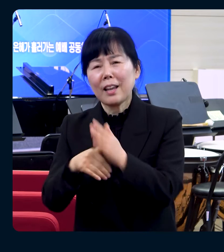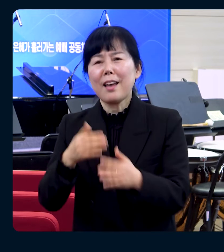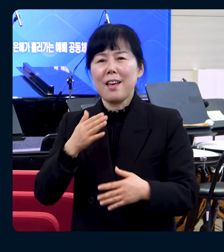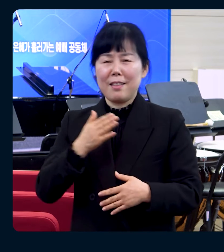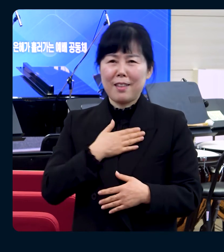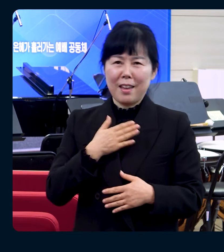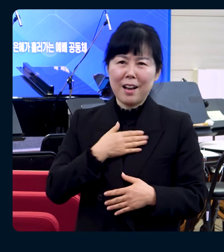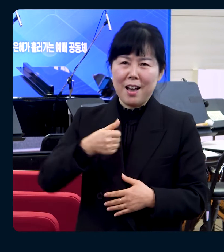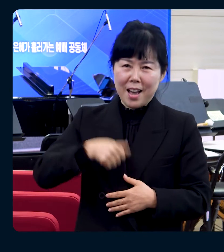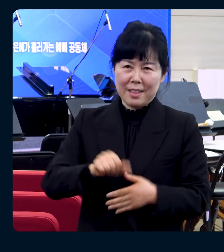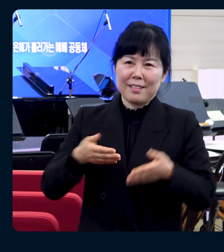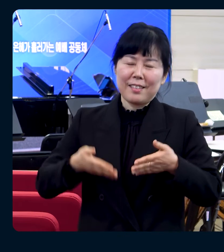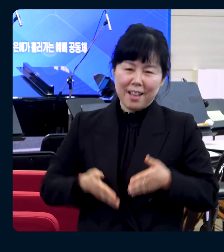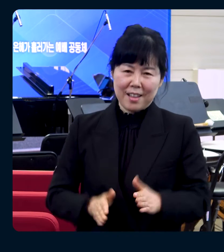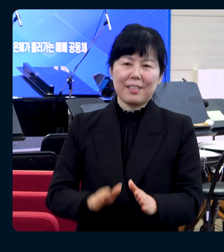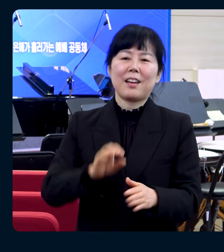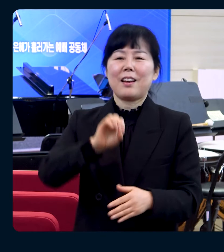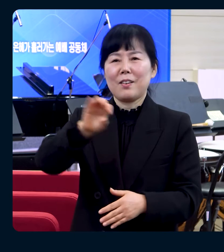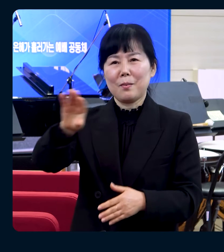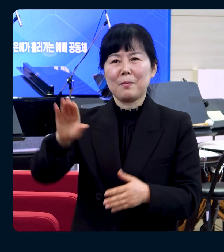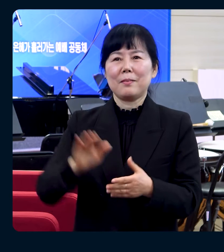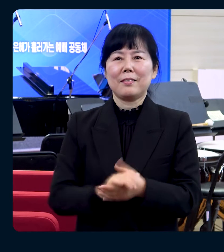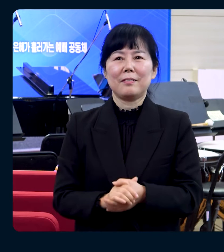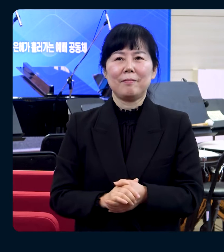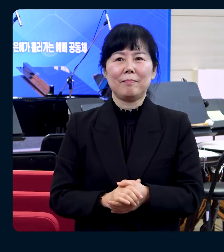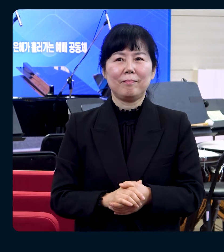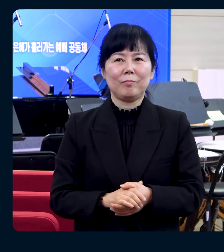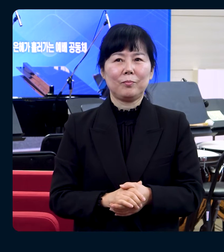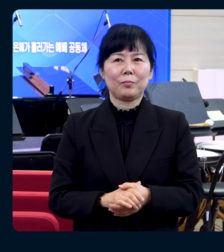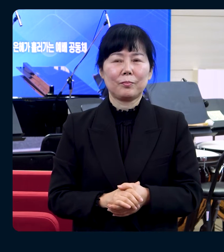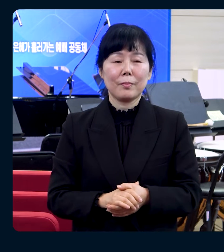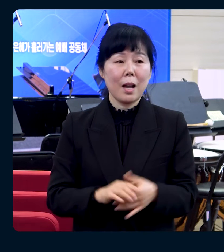아브라함의 노경에 내가 아들을 낳았도다 하니라.